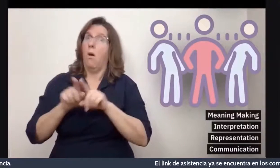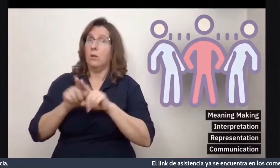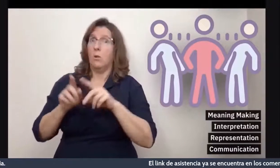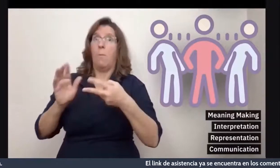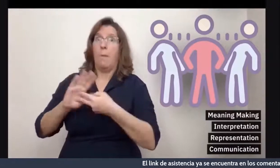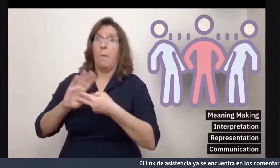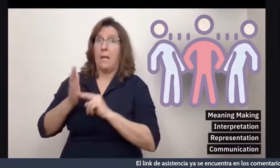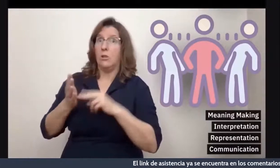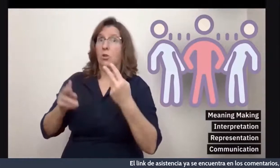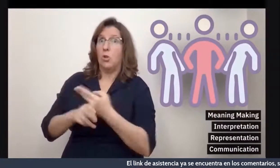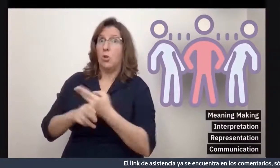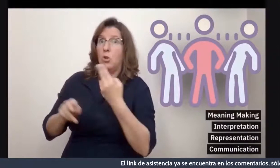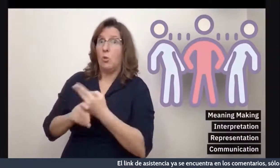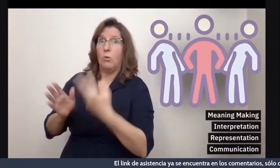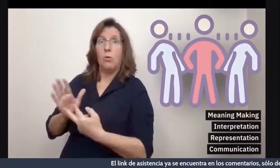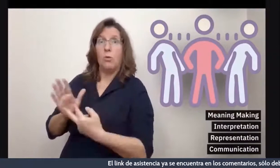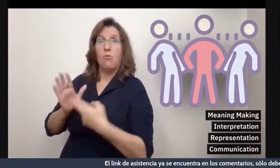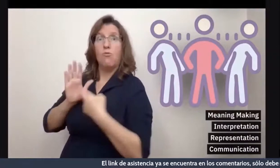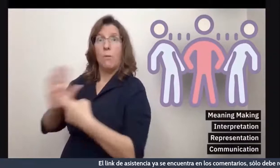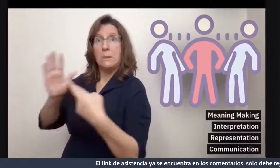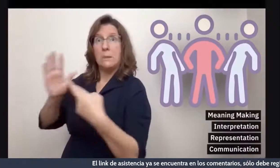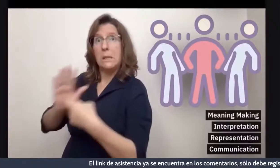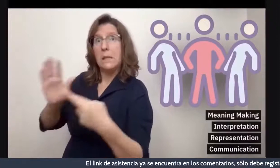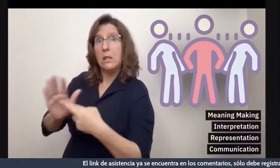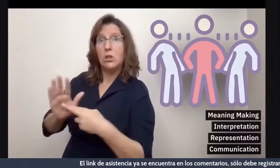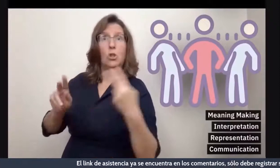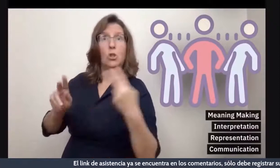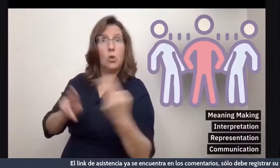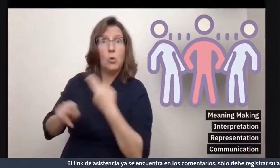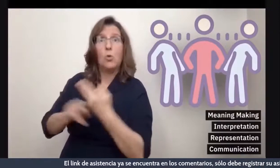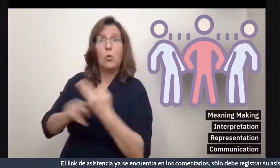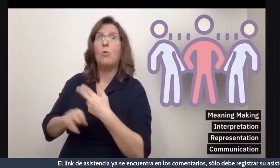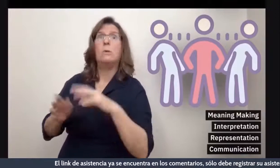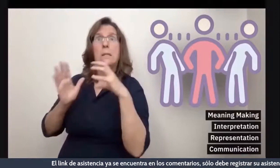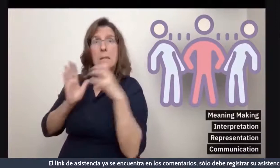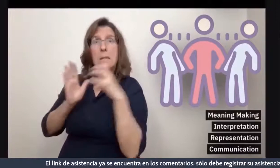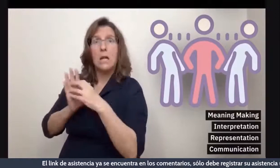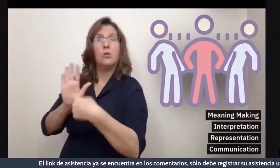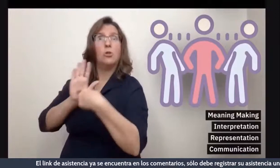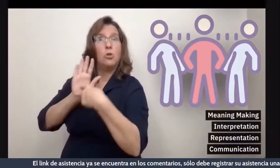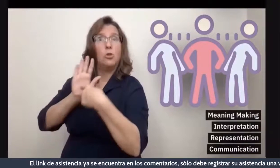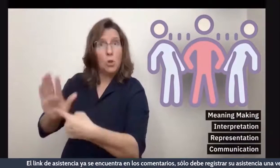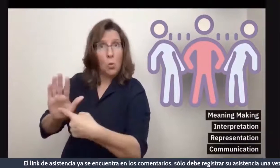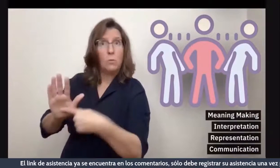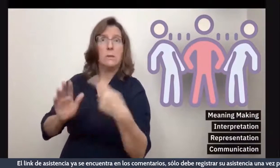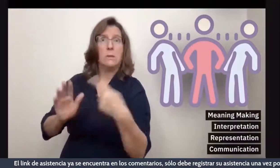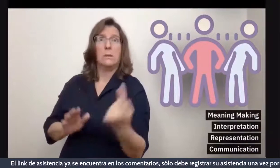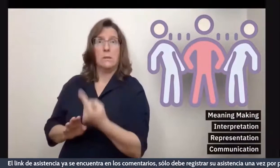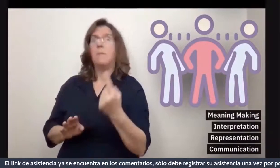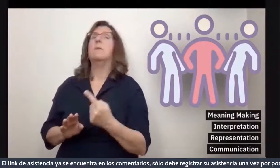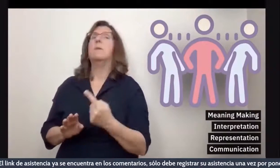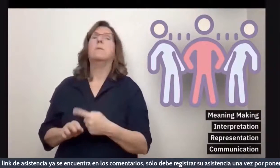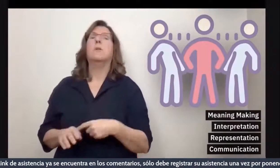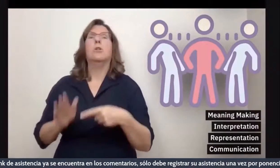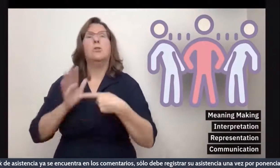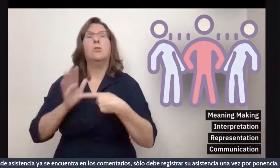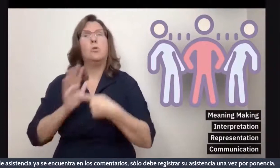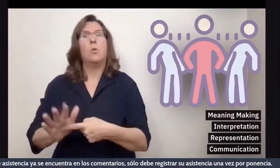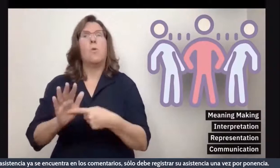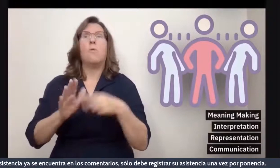hacemos con la representación de el habla, textos, video, lengua de